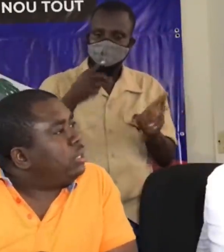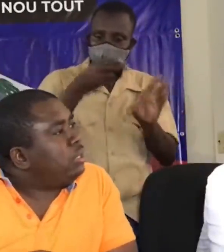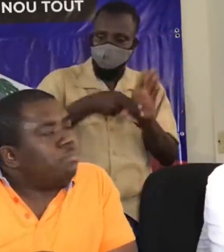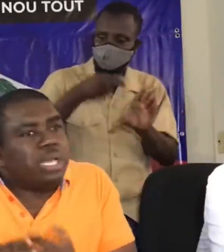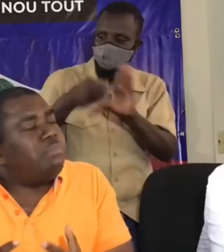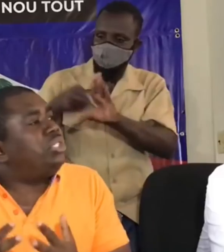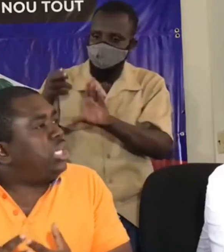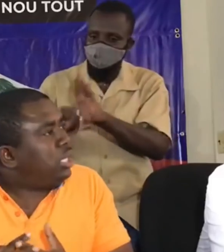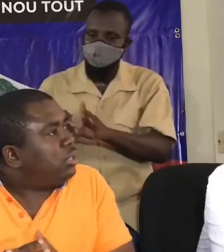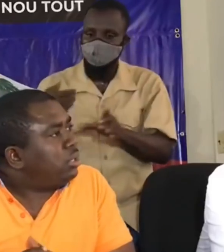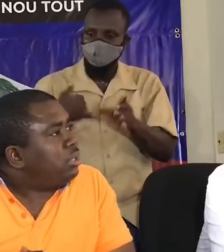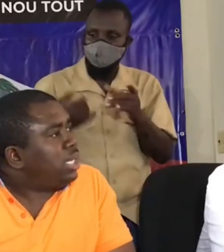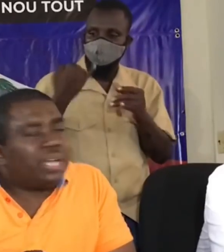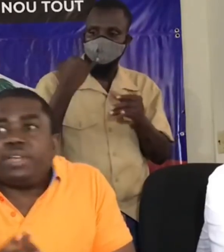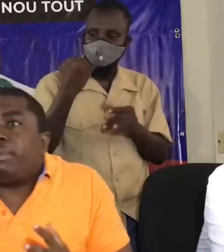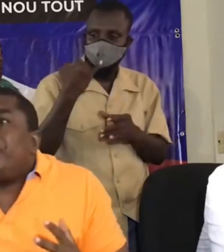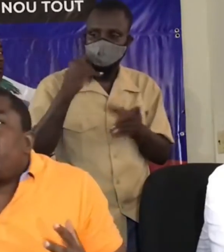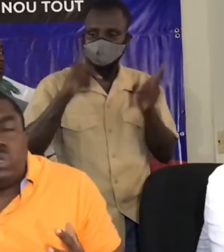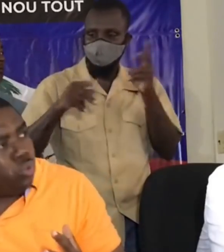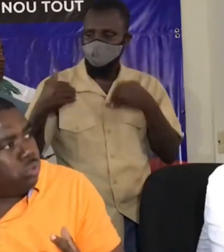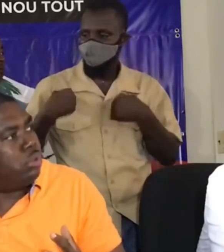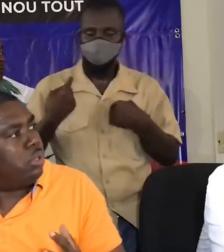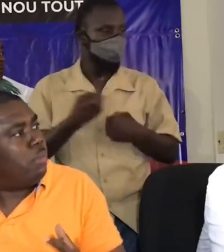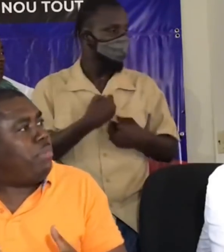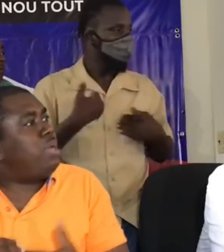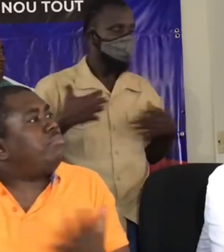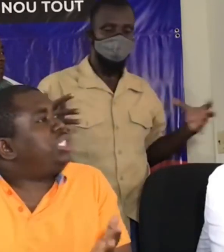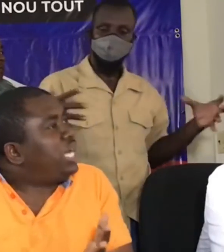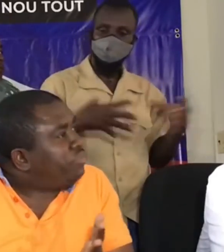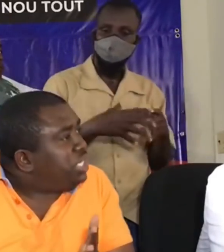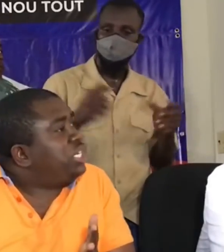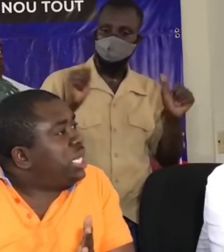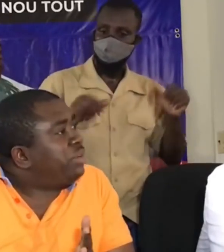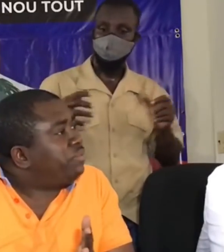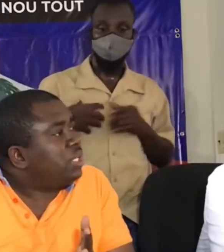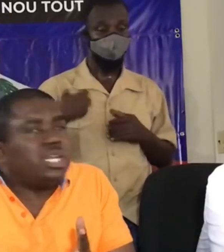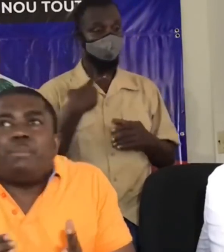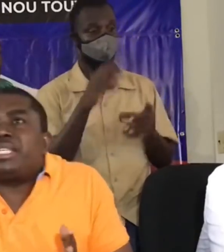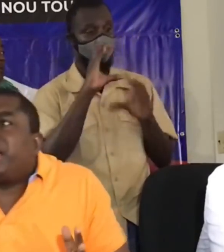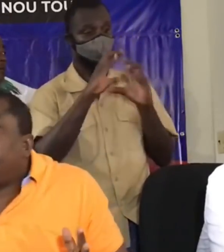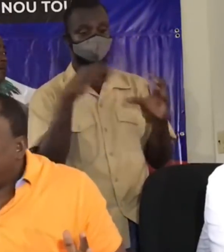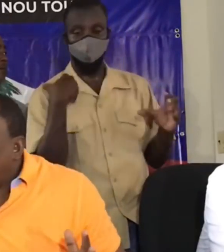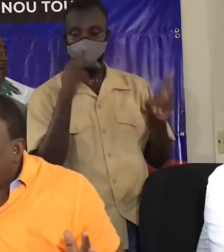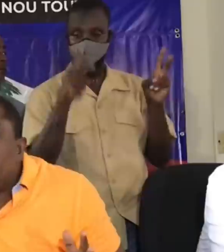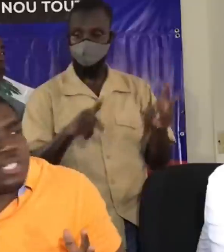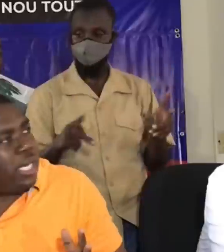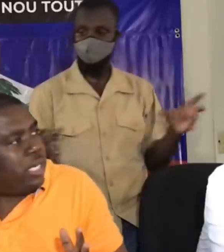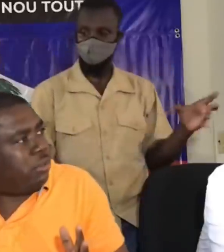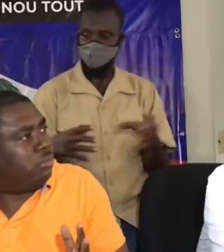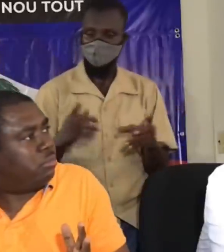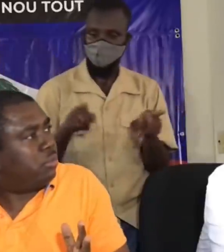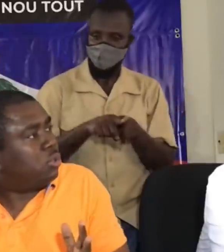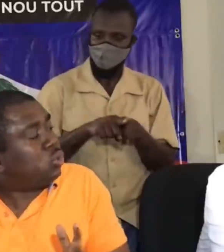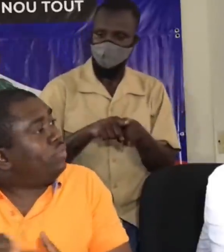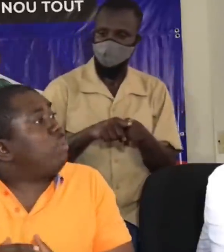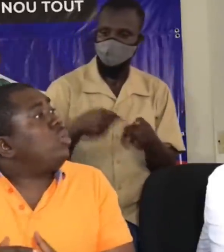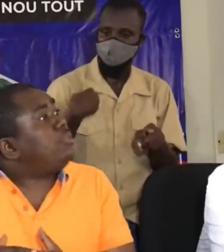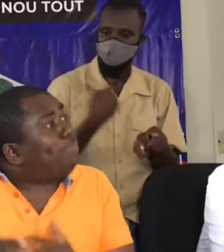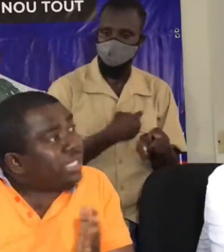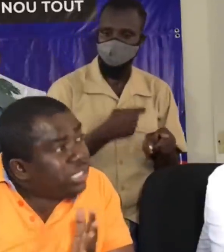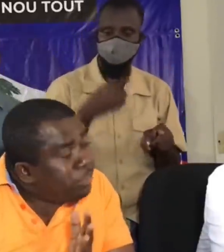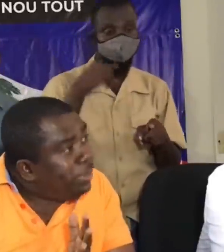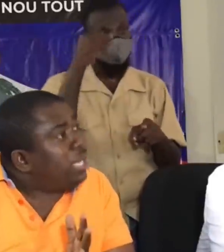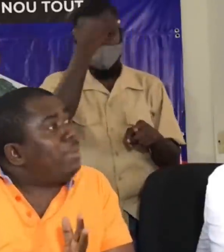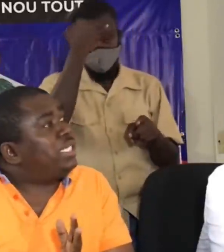participer même Jean avec barbecue, même Jean avec Genève dans massacre population la Saline. Jovenel